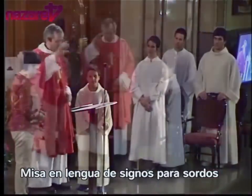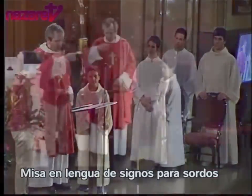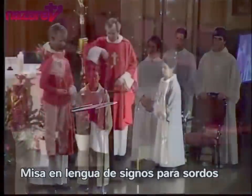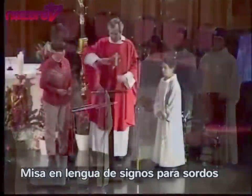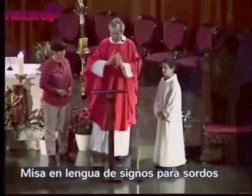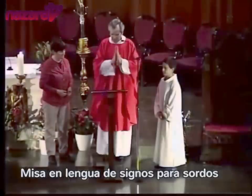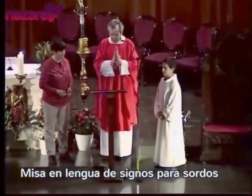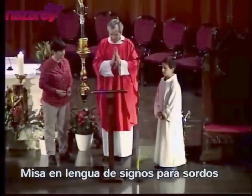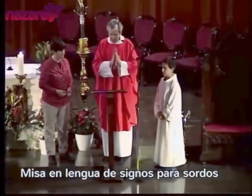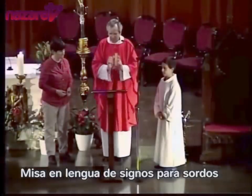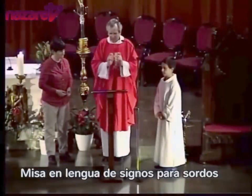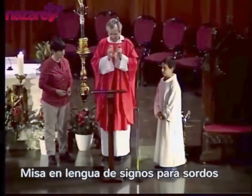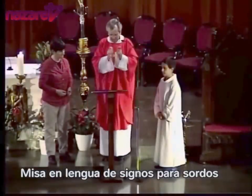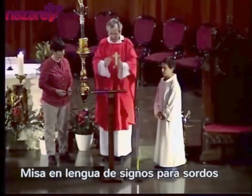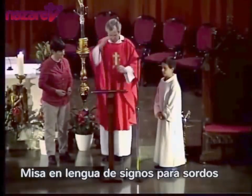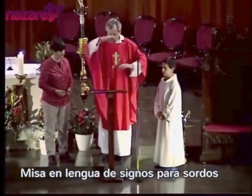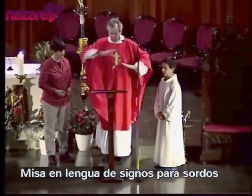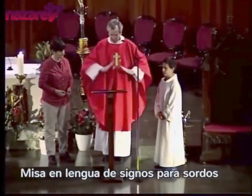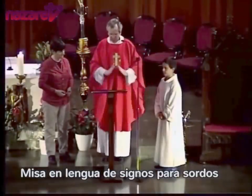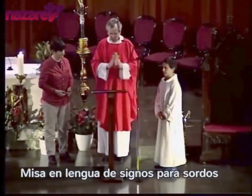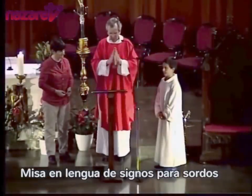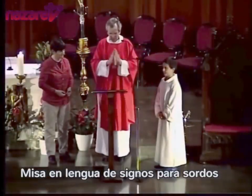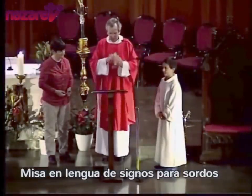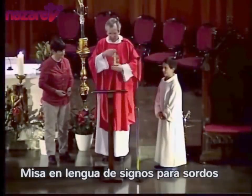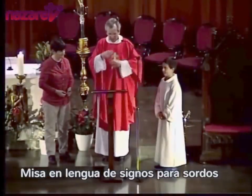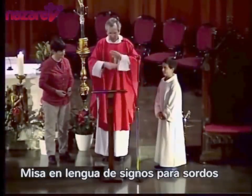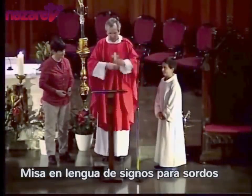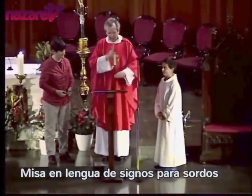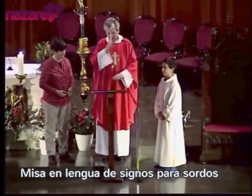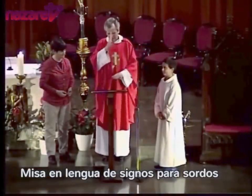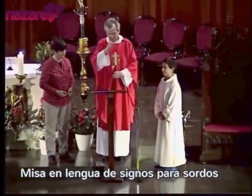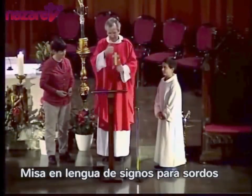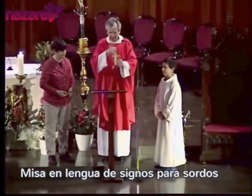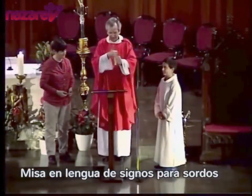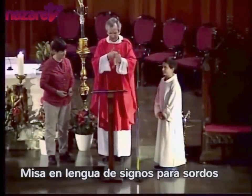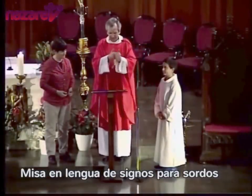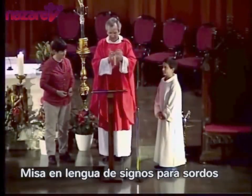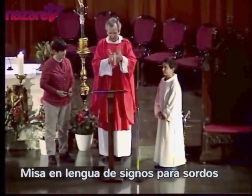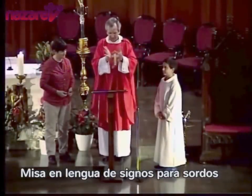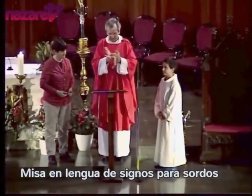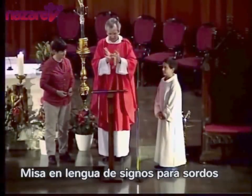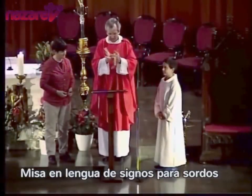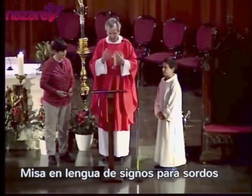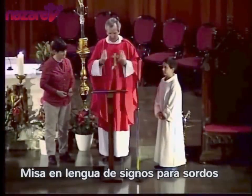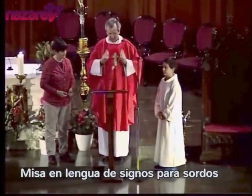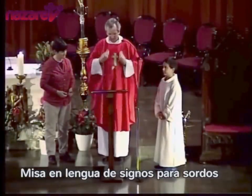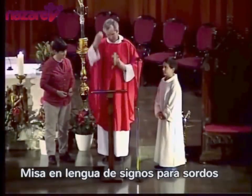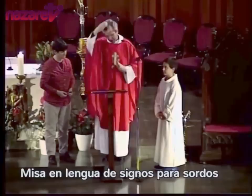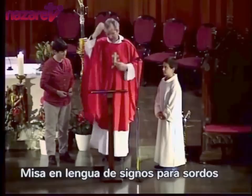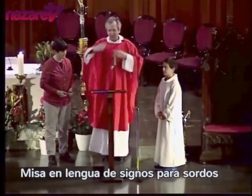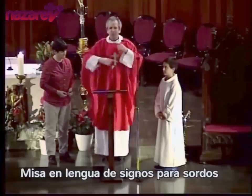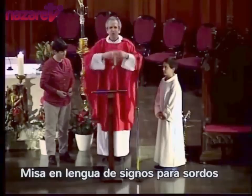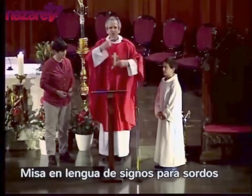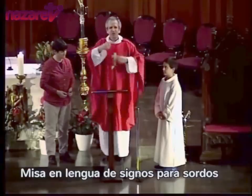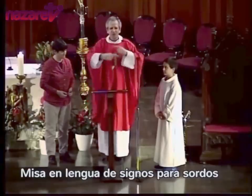Padre, escucha nuestra oración. Danos tu Espíritu Santo, que nos haga fieles seguidores de Cristo, que vive